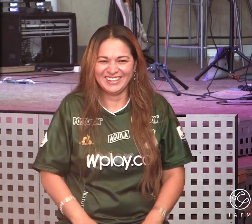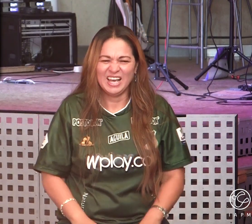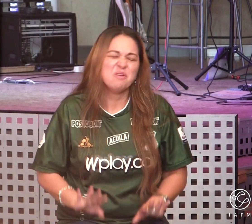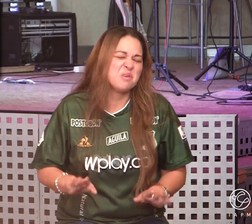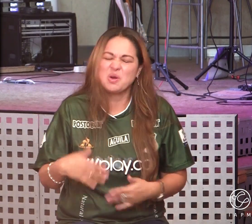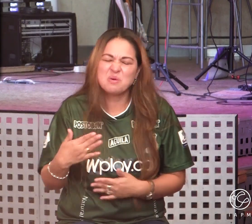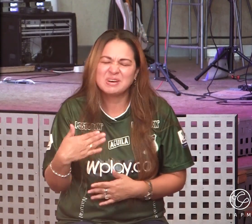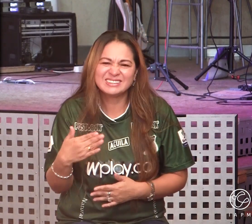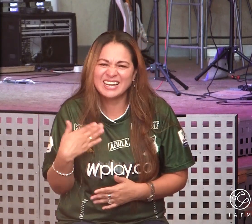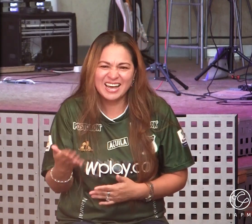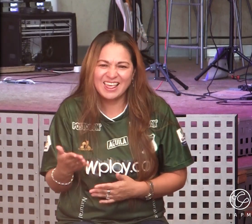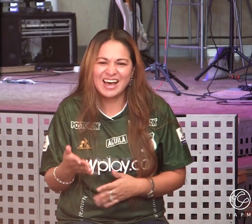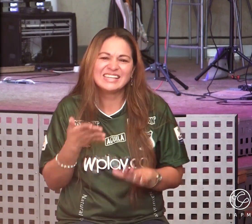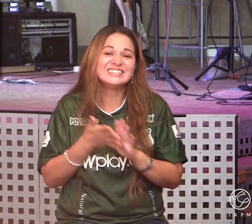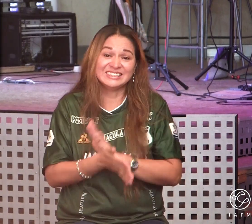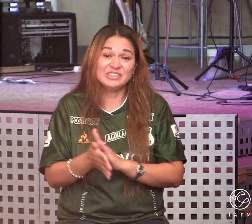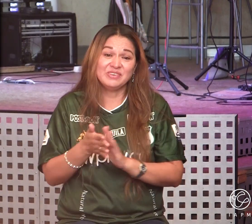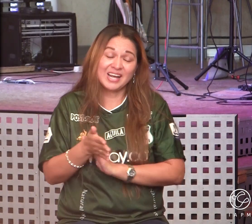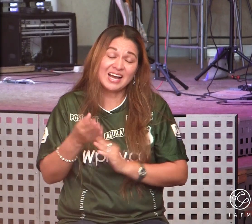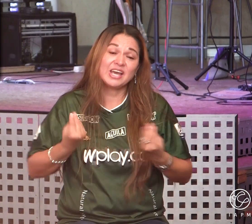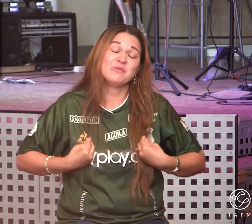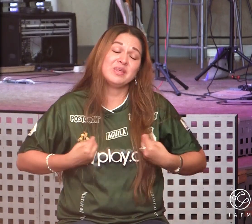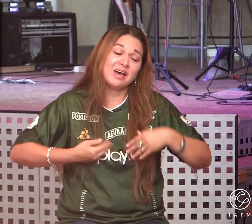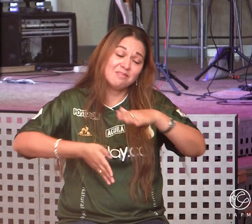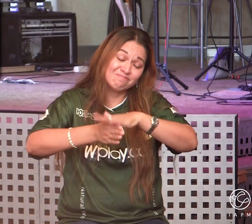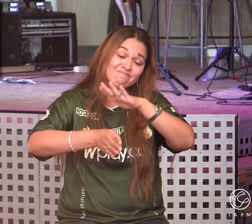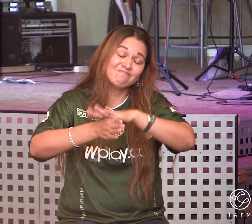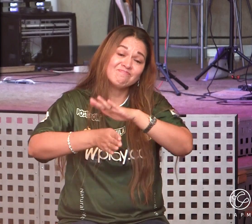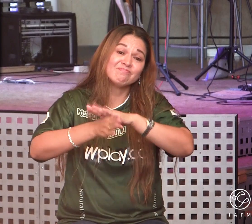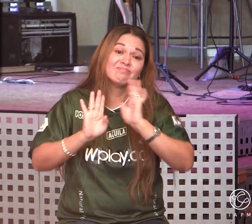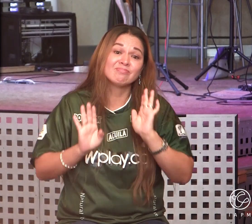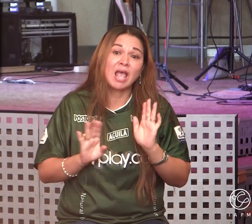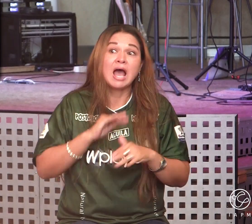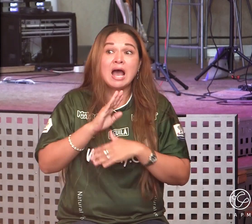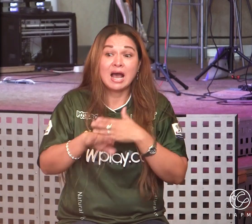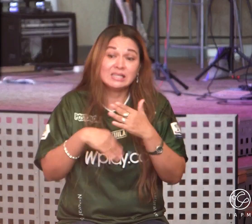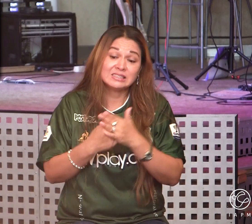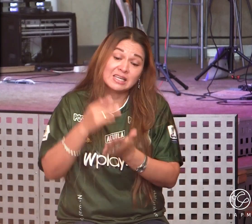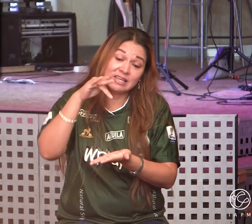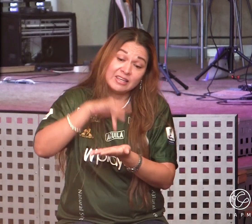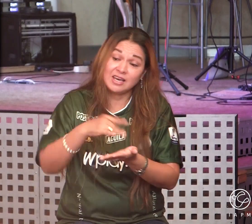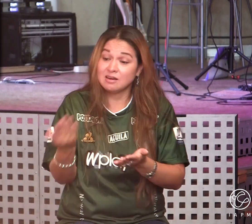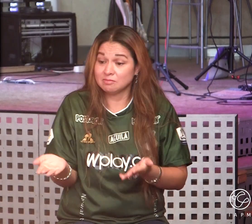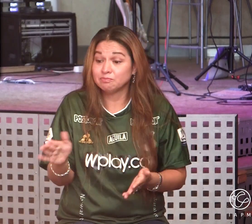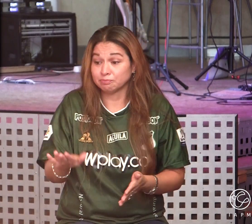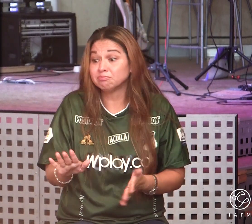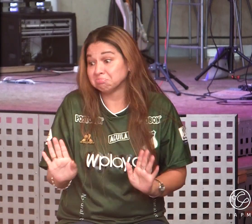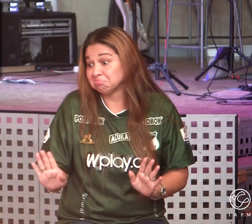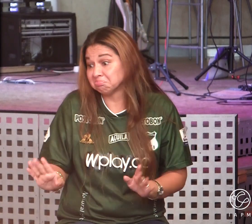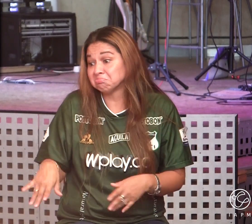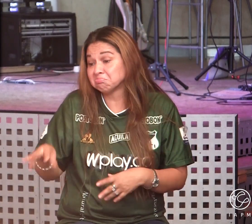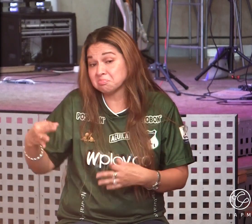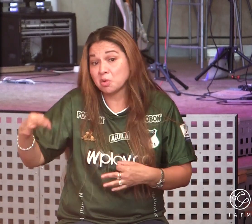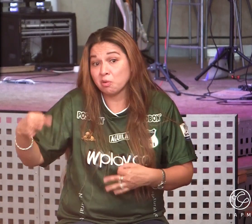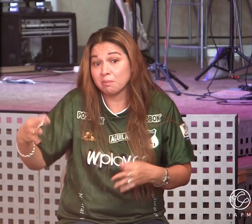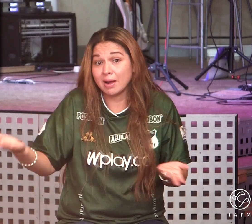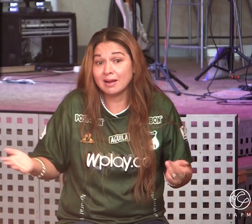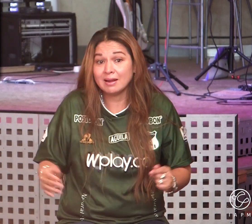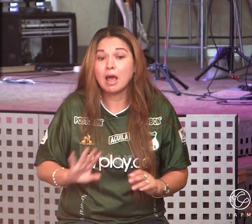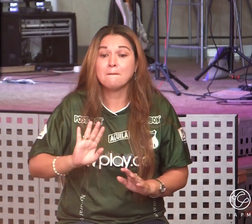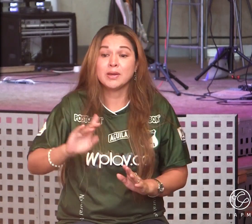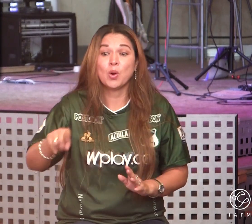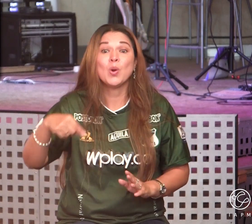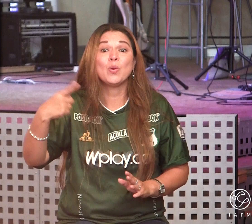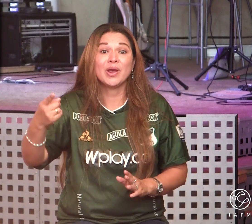de avanzar. Ah, pastor, pero todos vamos un día a cerrar nuestros ojos. Por supuesto, pero ese no es el final de tu historia. Ese es el paso siguiente. Y